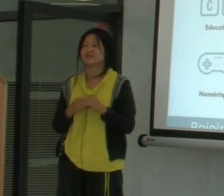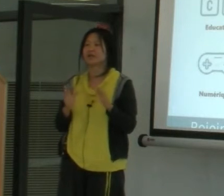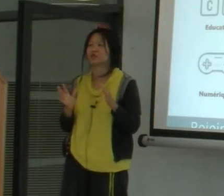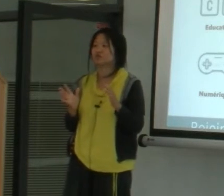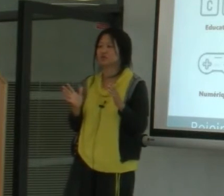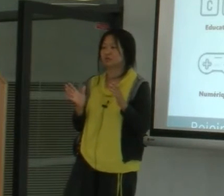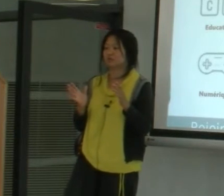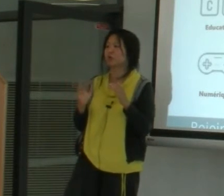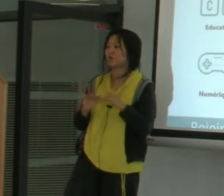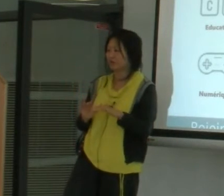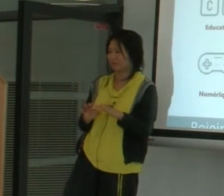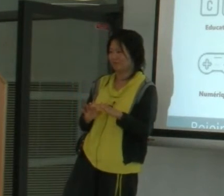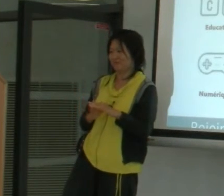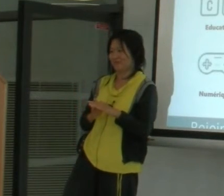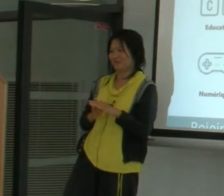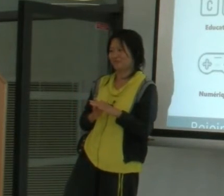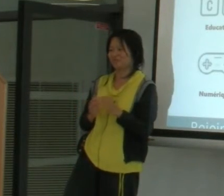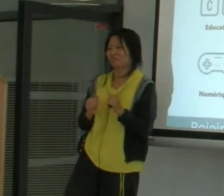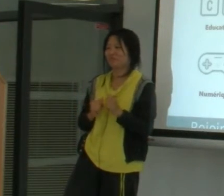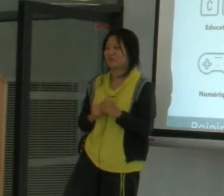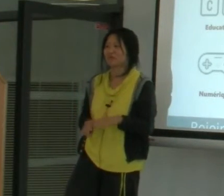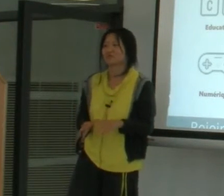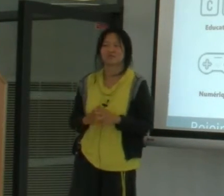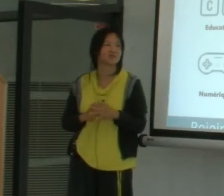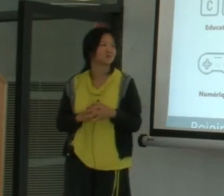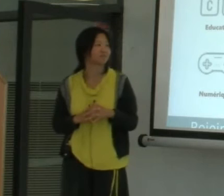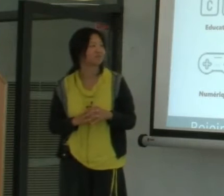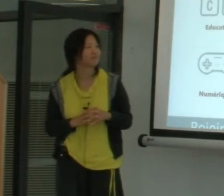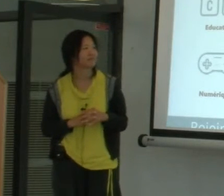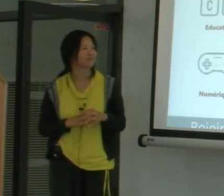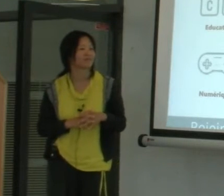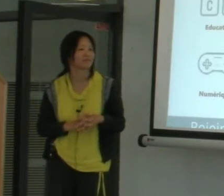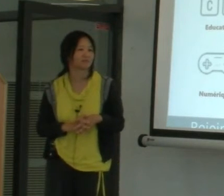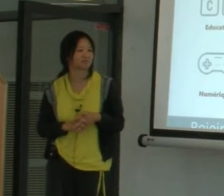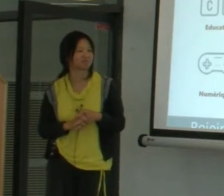Enfin, c'est gratuit pour les parents, pas pour la société.